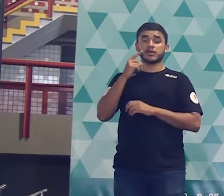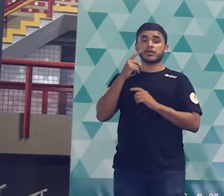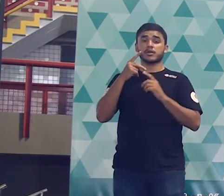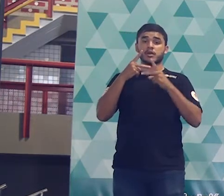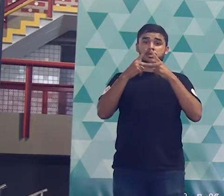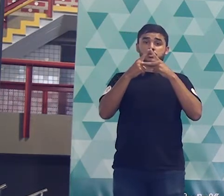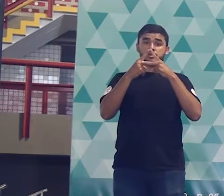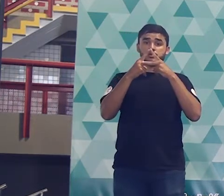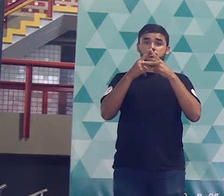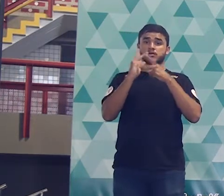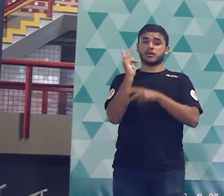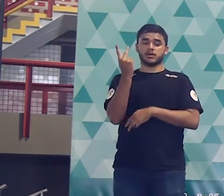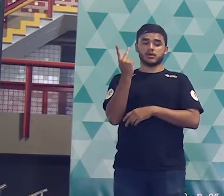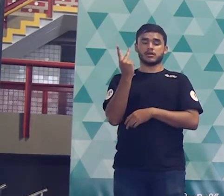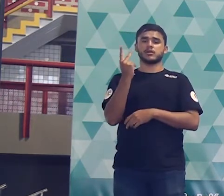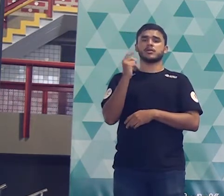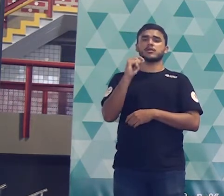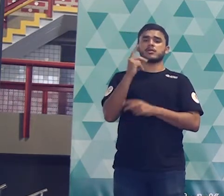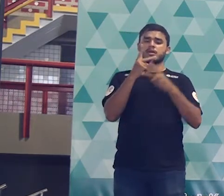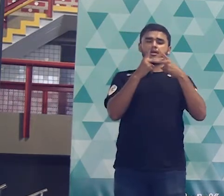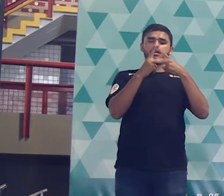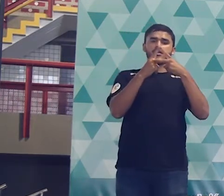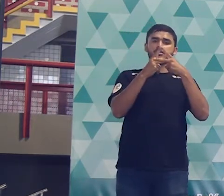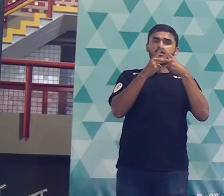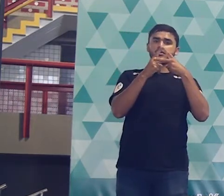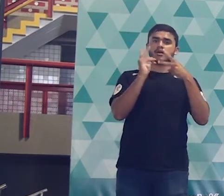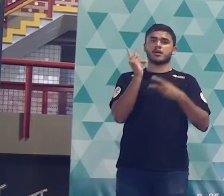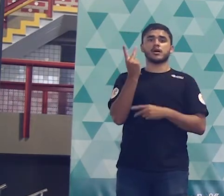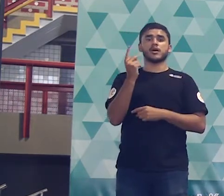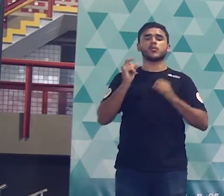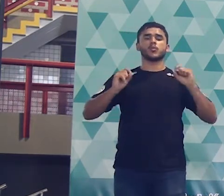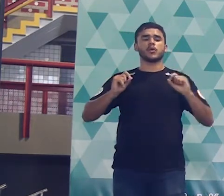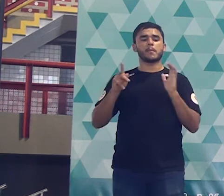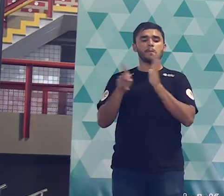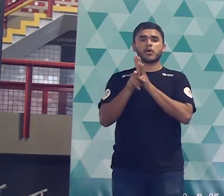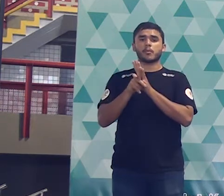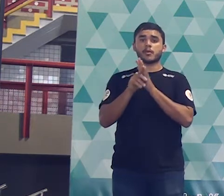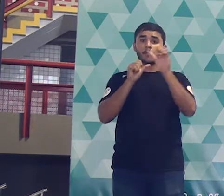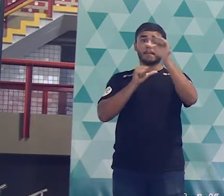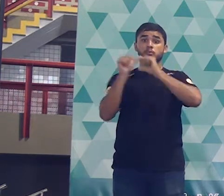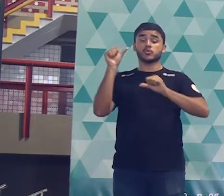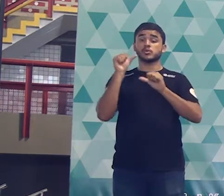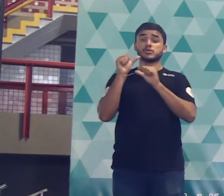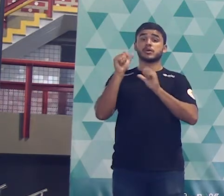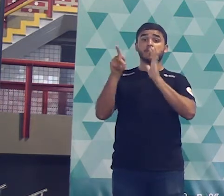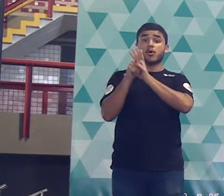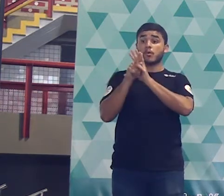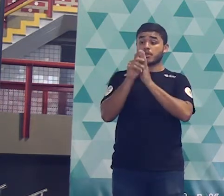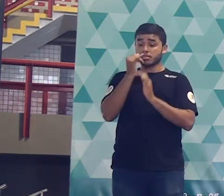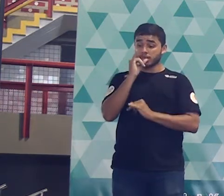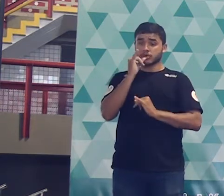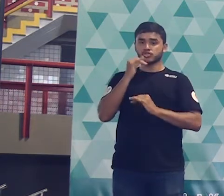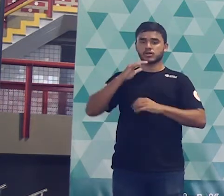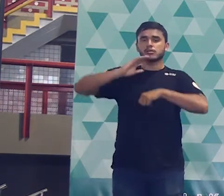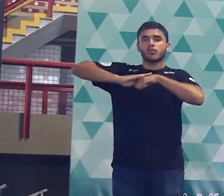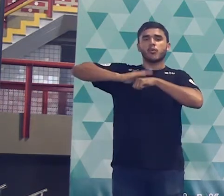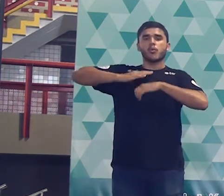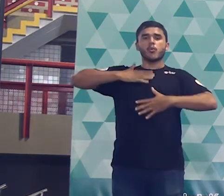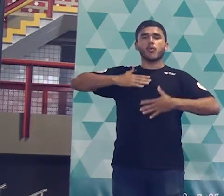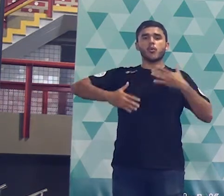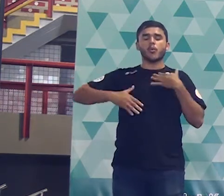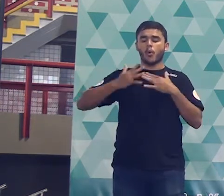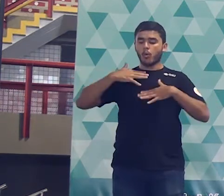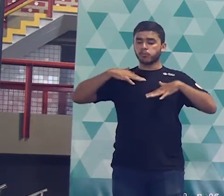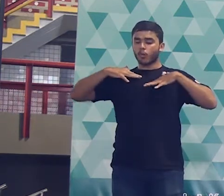é o ΔH? É a variação de entalpia, é o saldo energético. E como é que eu faço para calcular esse saldo energético em